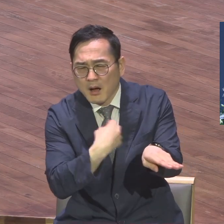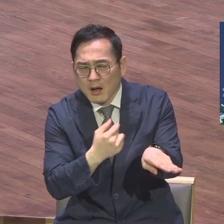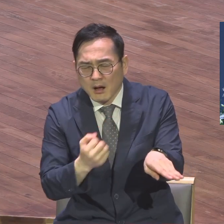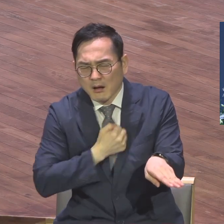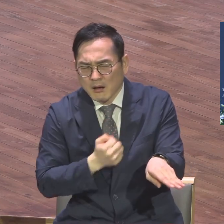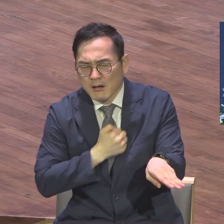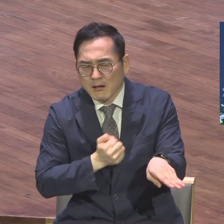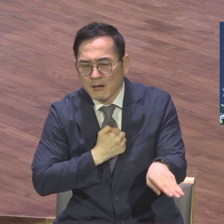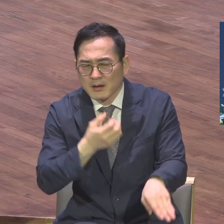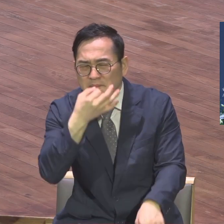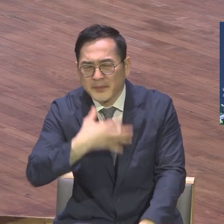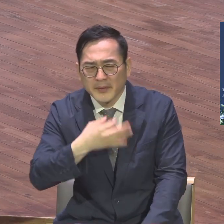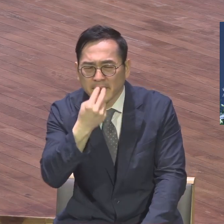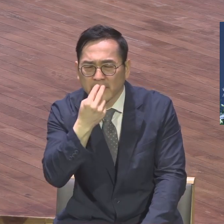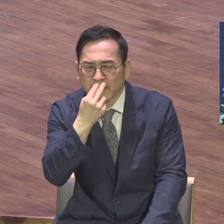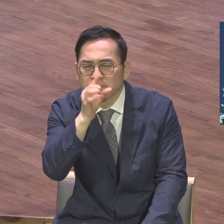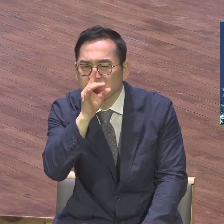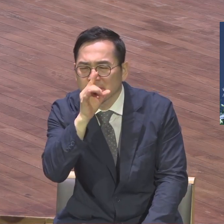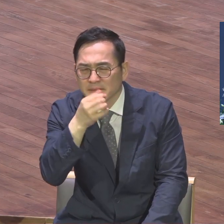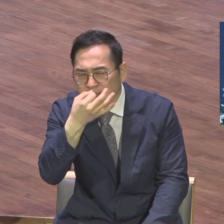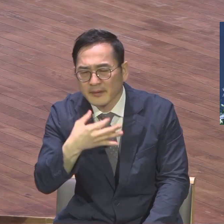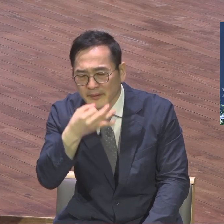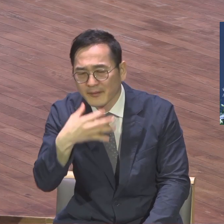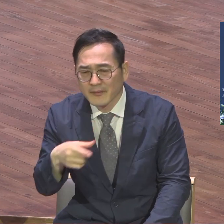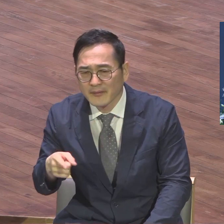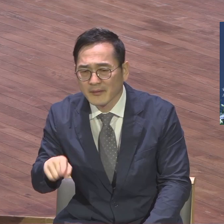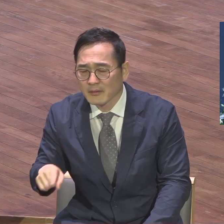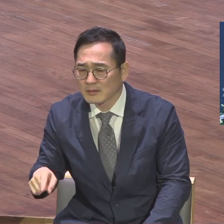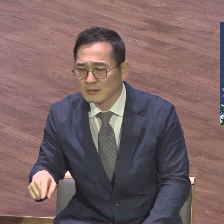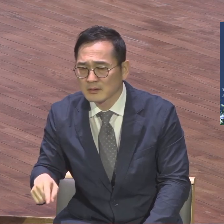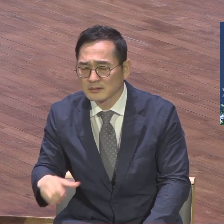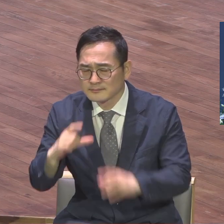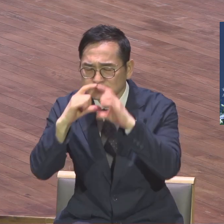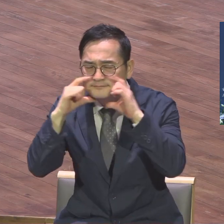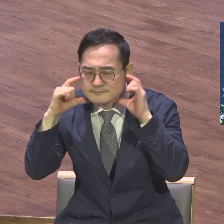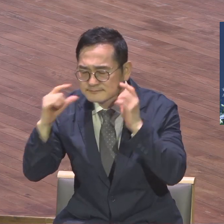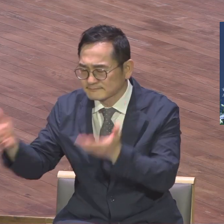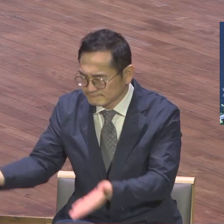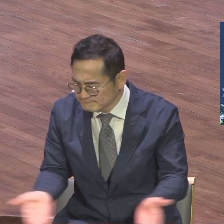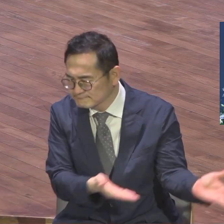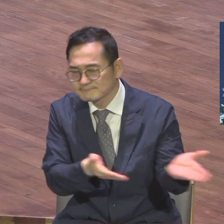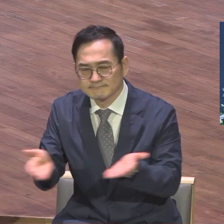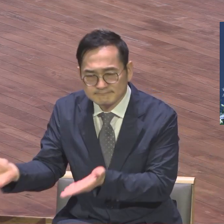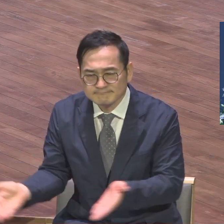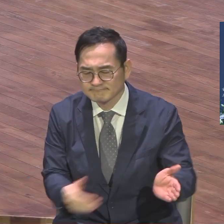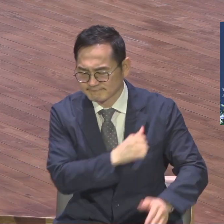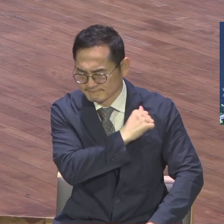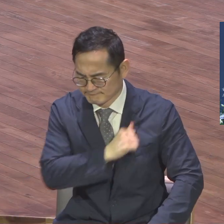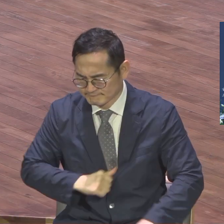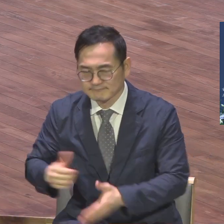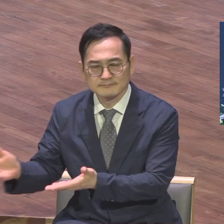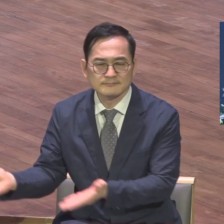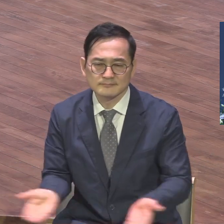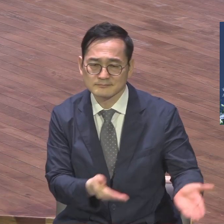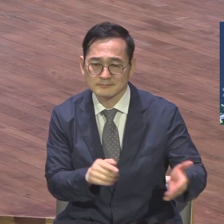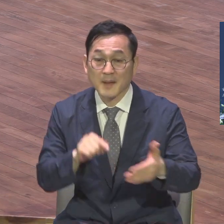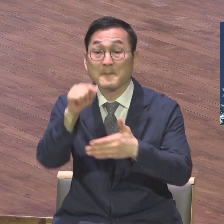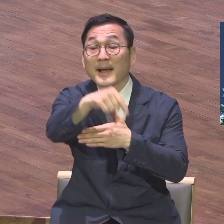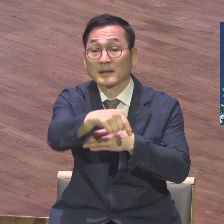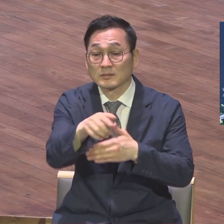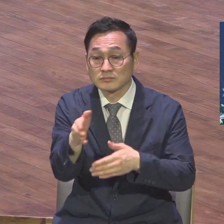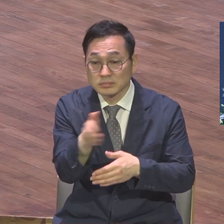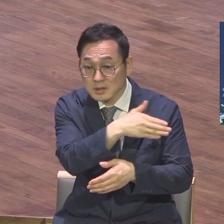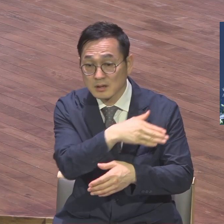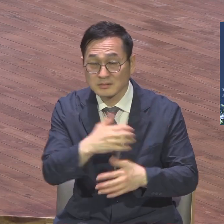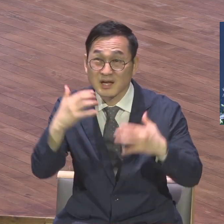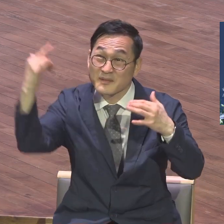얼마나 건강이 안 좋습니까? 그 6층부터 시작해가지고 이 3층까지야. 그리고 밖에서는 지상에서도 안